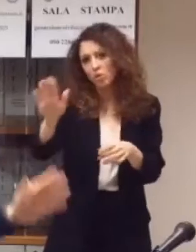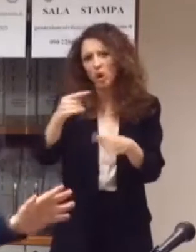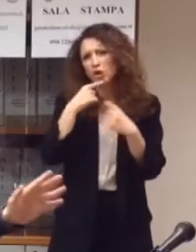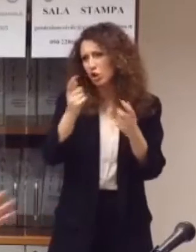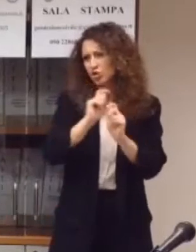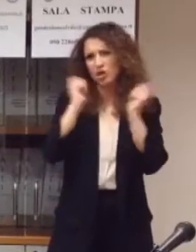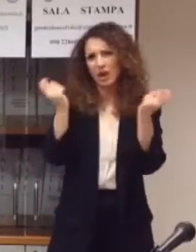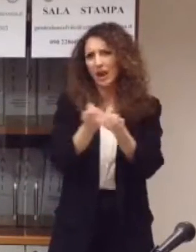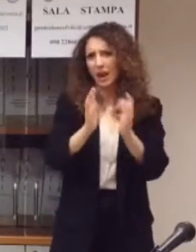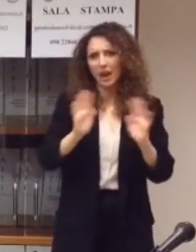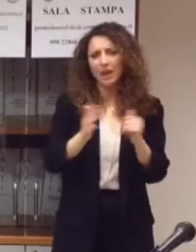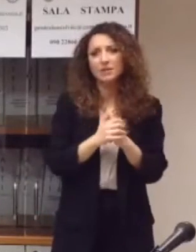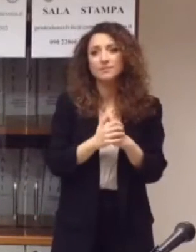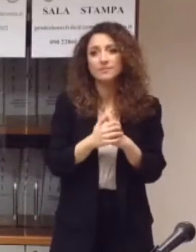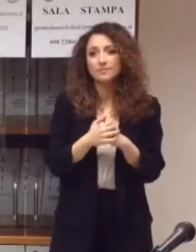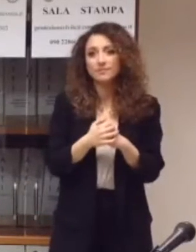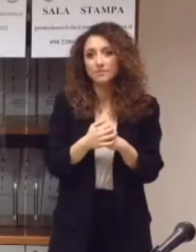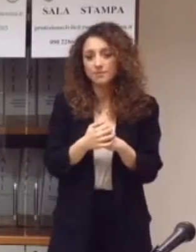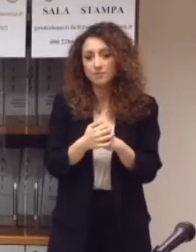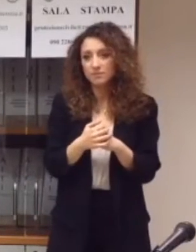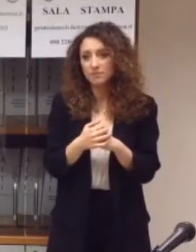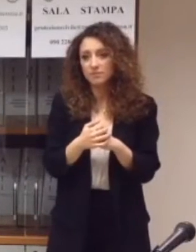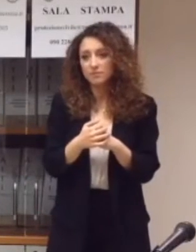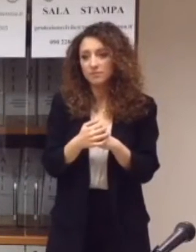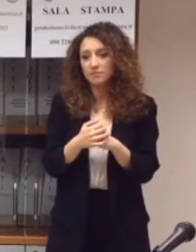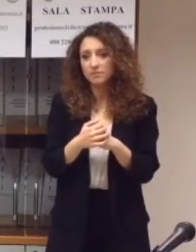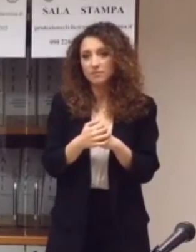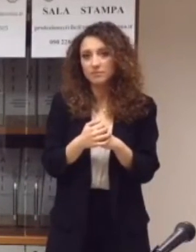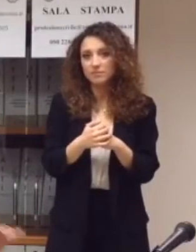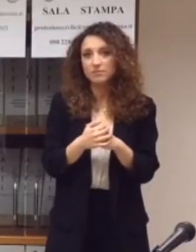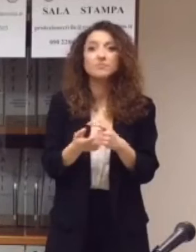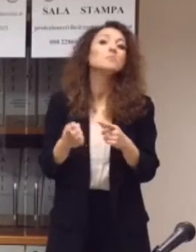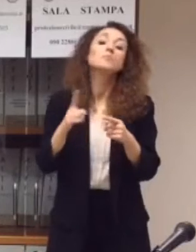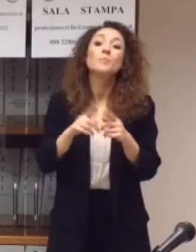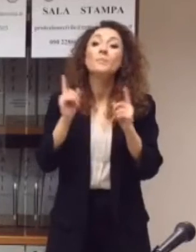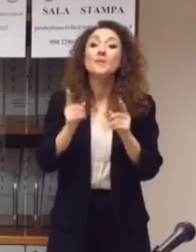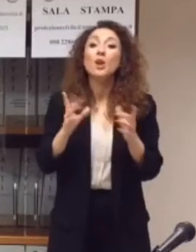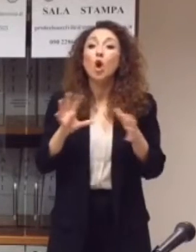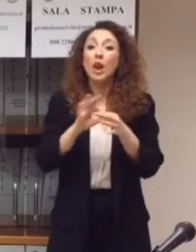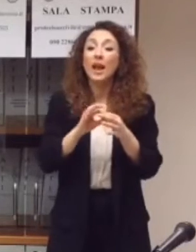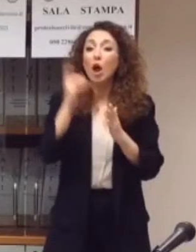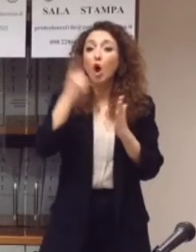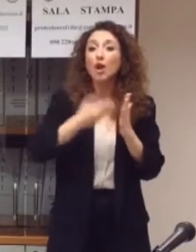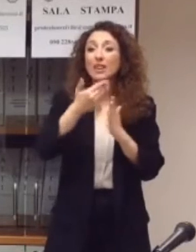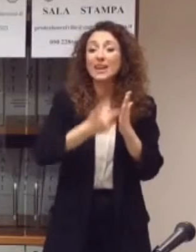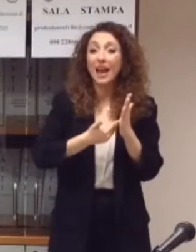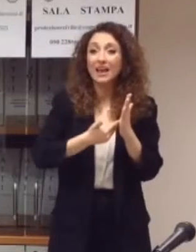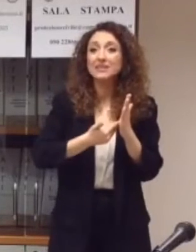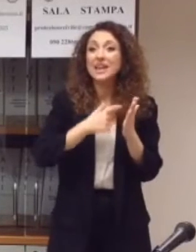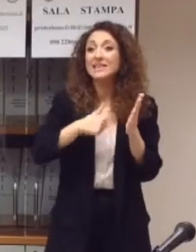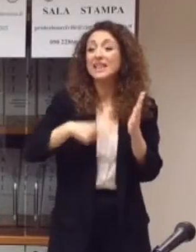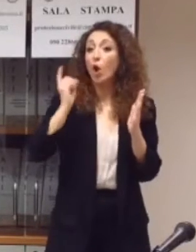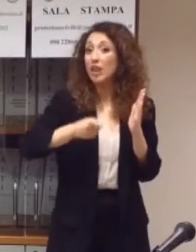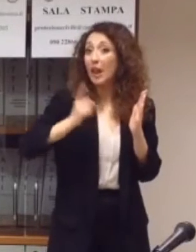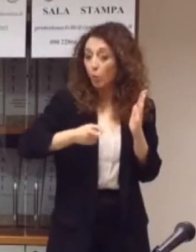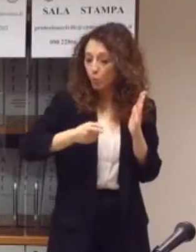lo dico in generale questo. Dopodiché, anche in relazione a quelle che sono le ordinanze del sindaco De Luca, voglio ricordare a me stesso